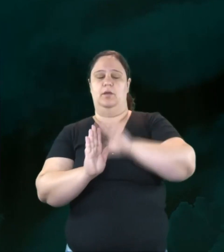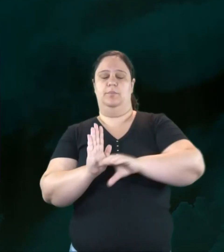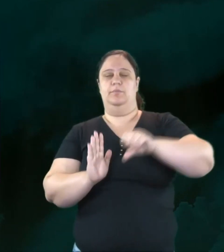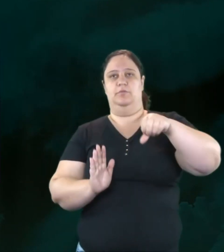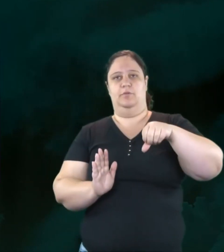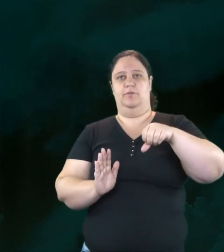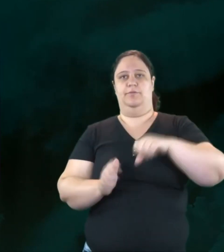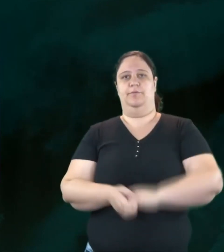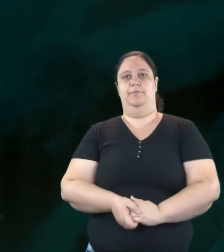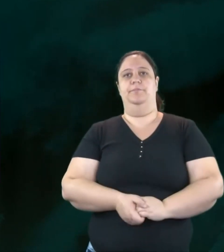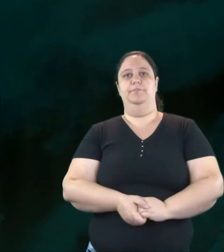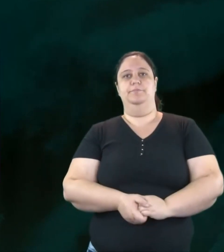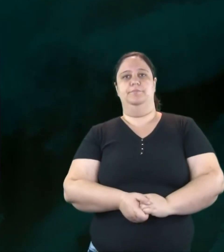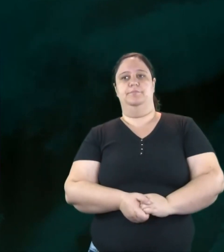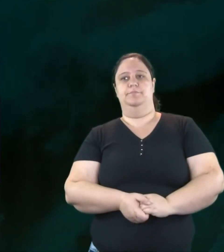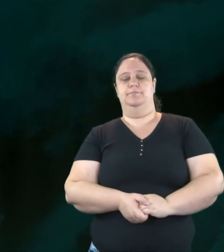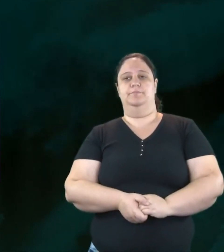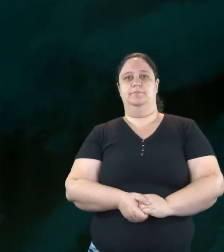dá uma olhada.